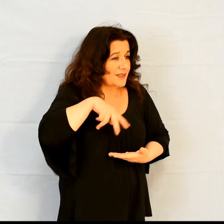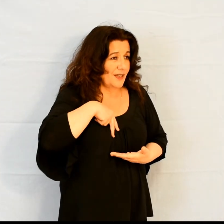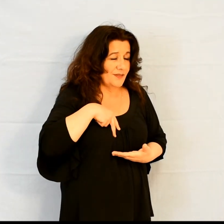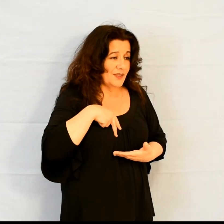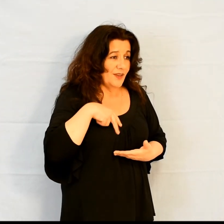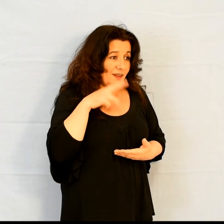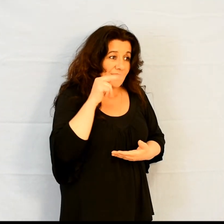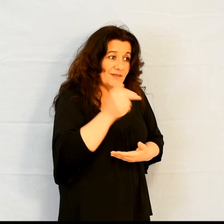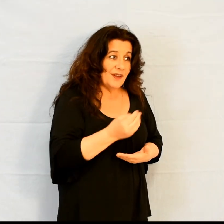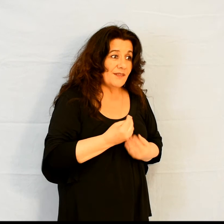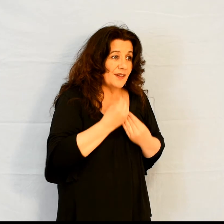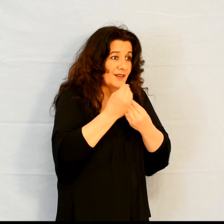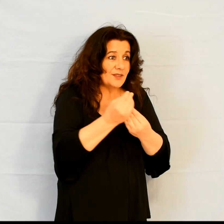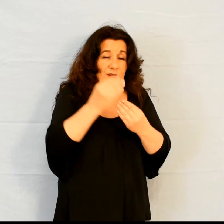de leurs fautes.